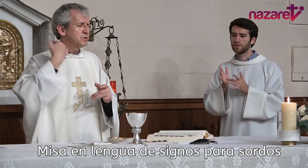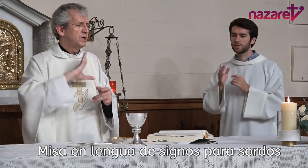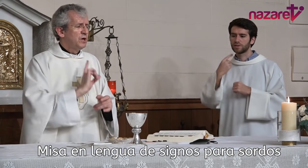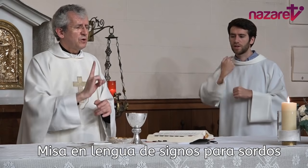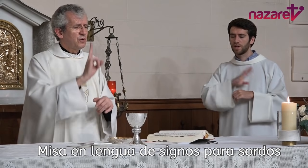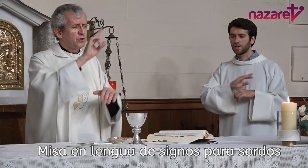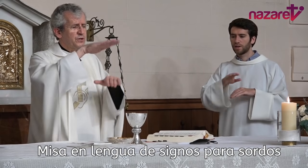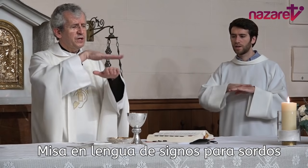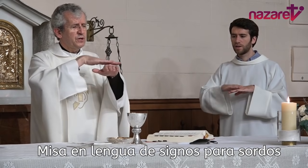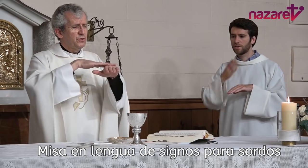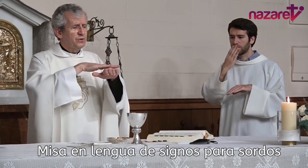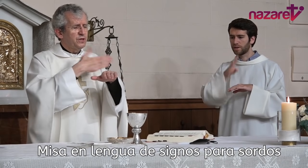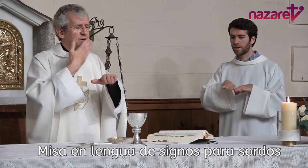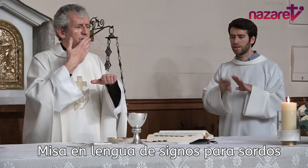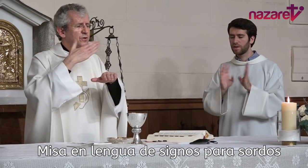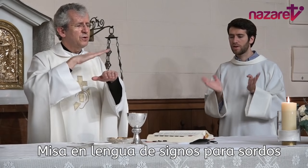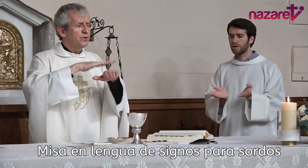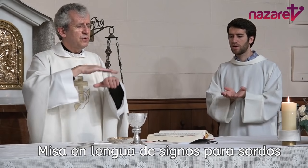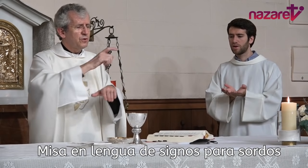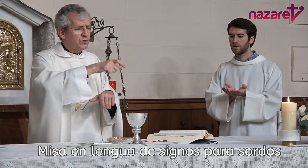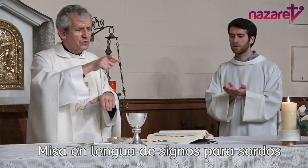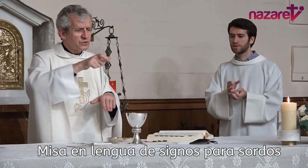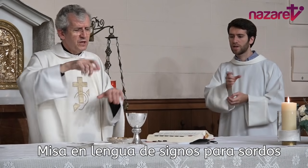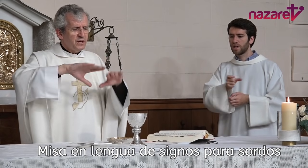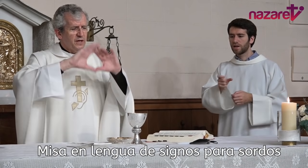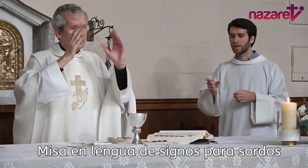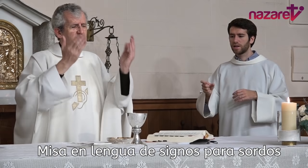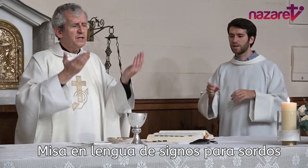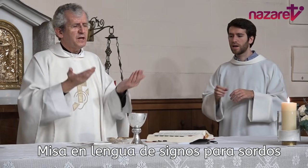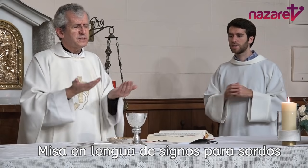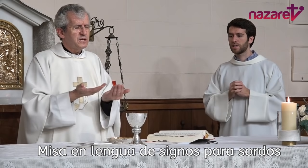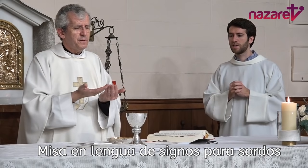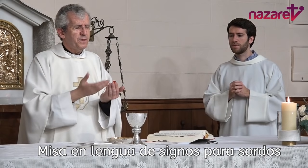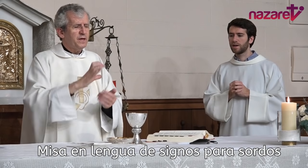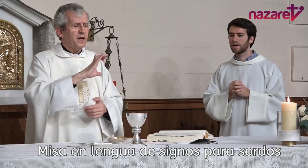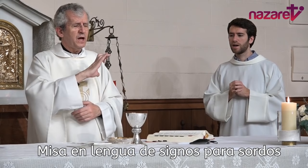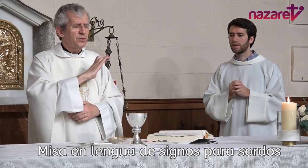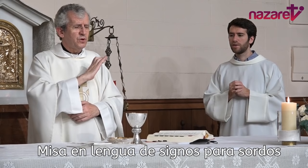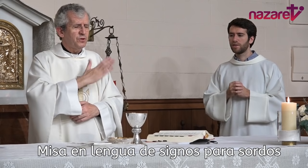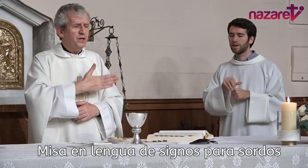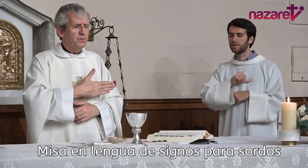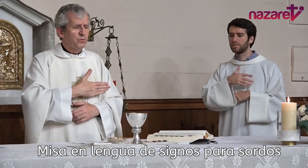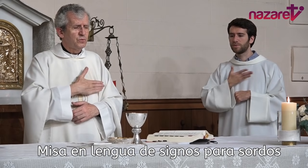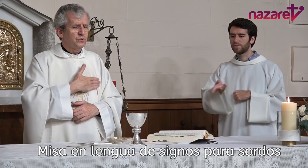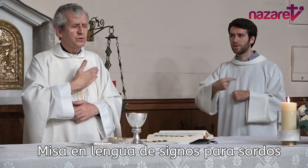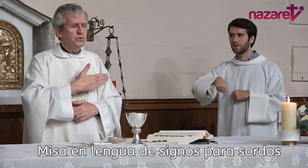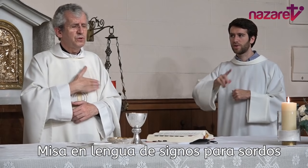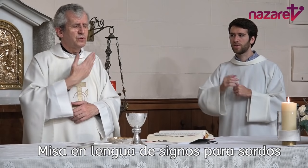nosotros. Cordero de Dios, que quitas el pecado del